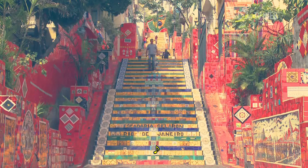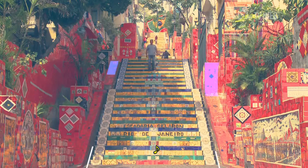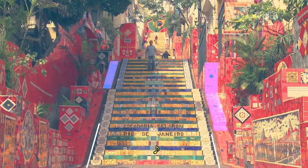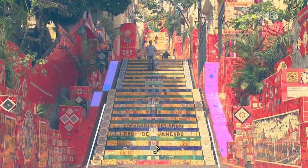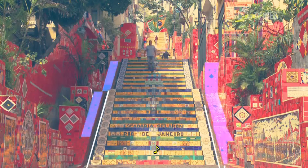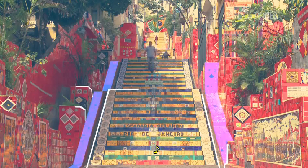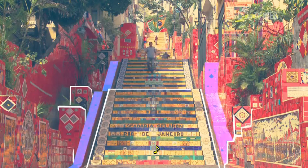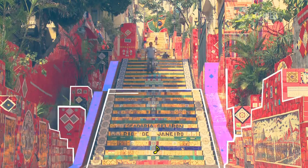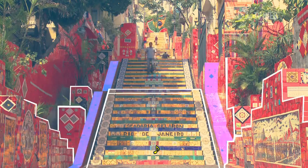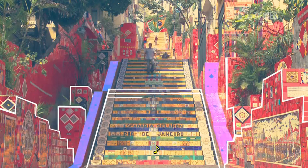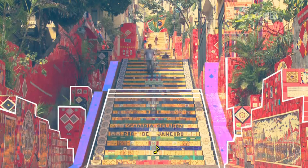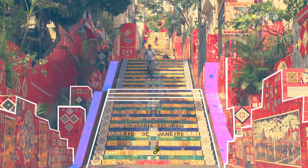E